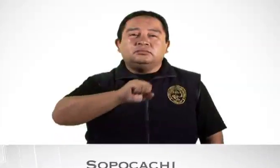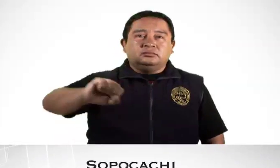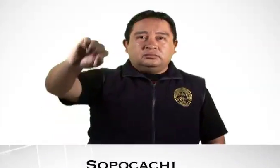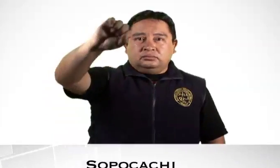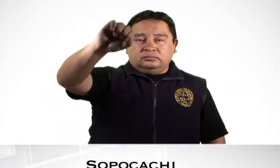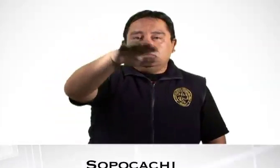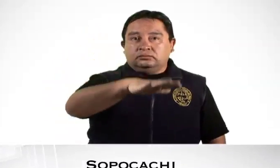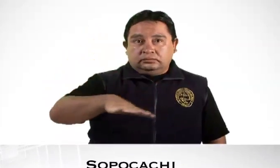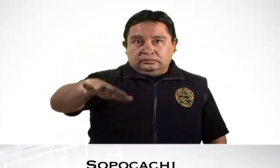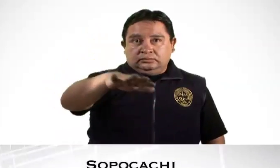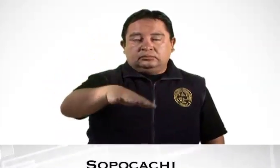Sopocachi.